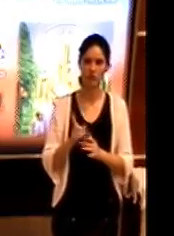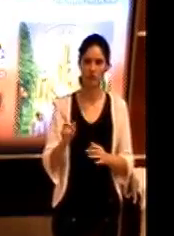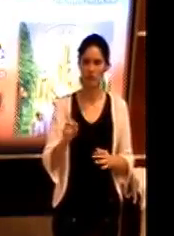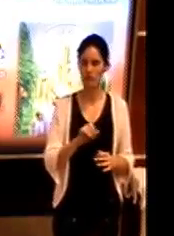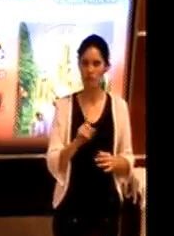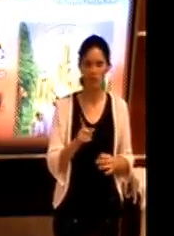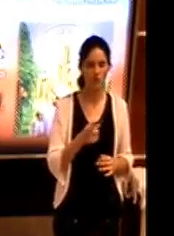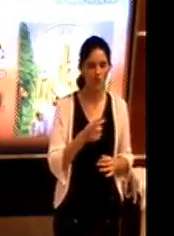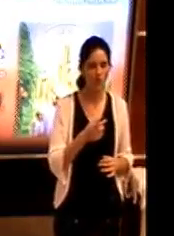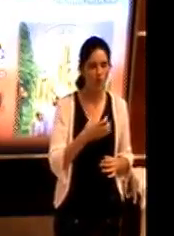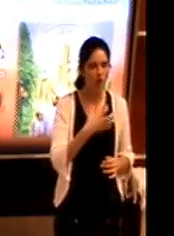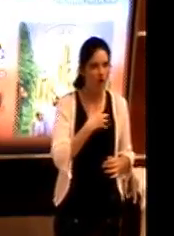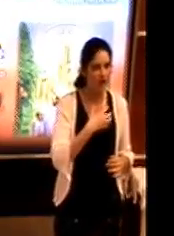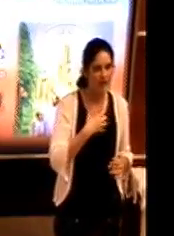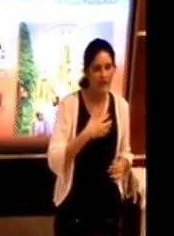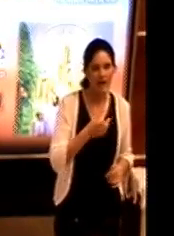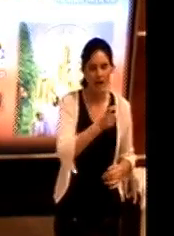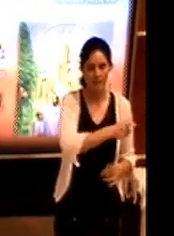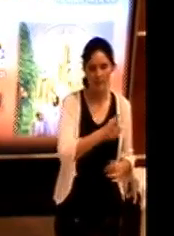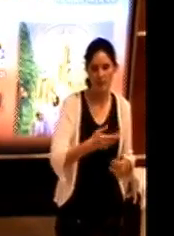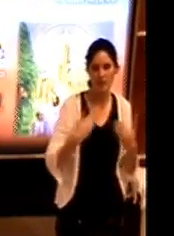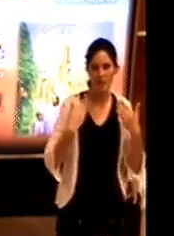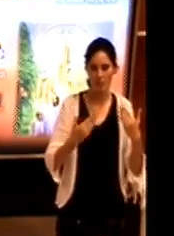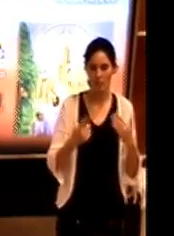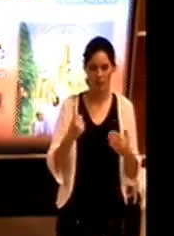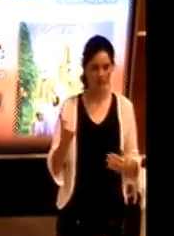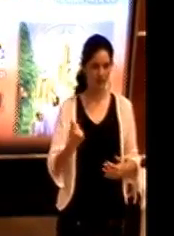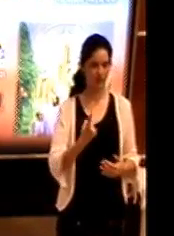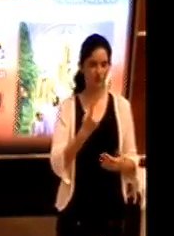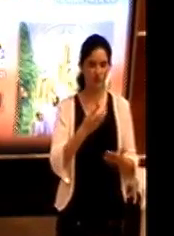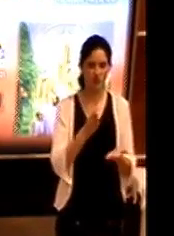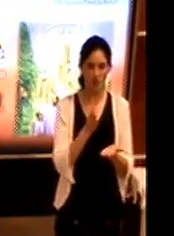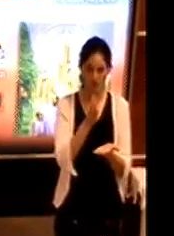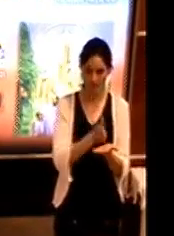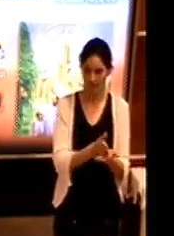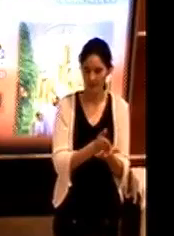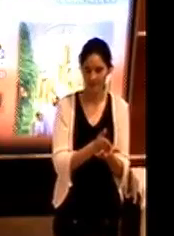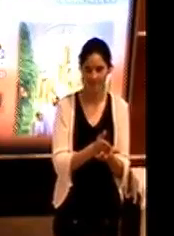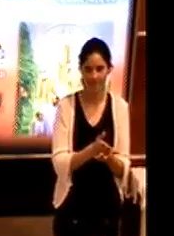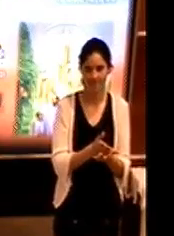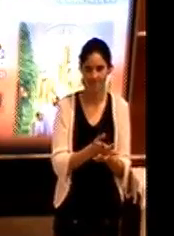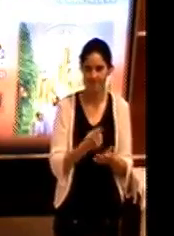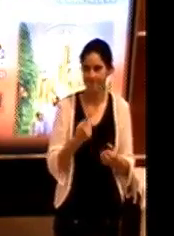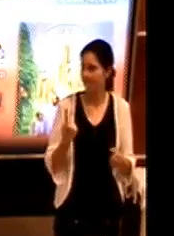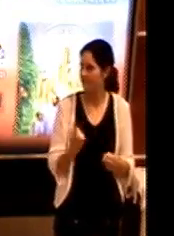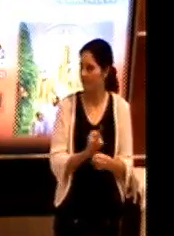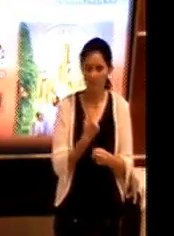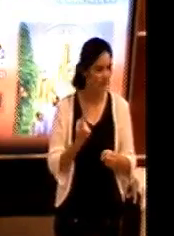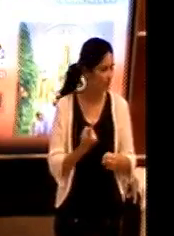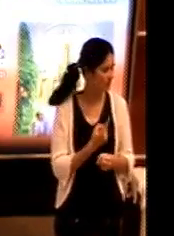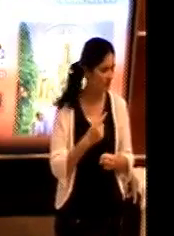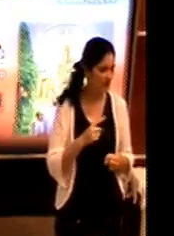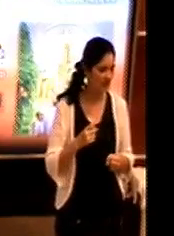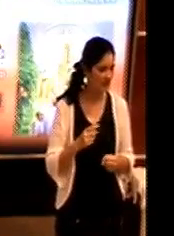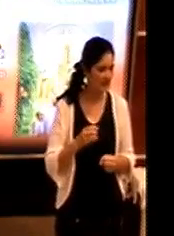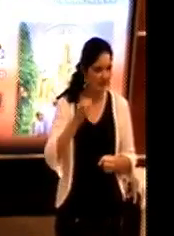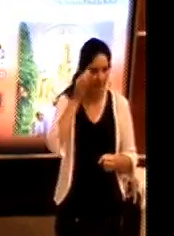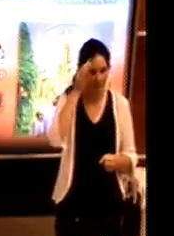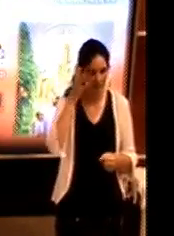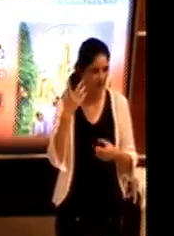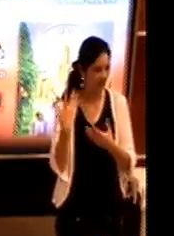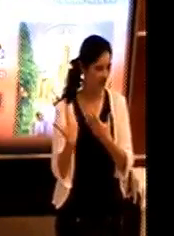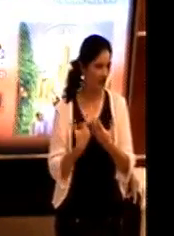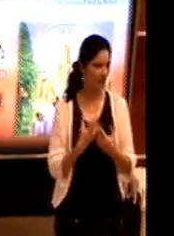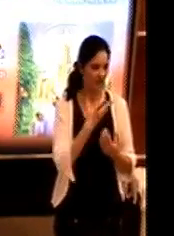fiel. No crean que el hombre puede guardar algún mandato divino sin la gracia de Dios. Pero la gracia de